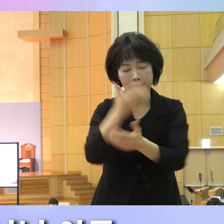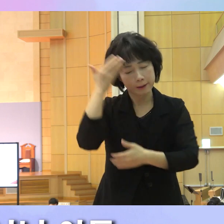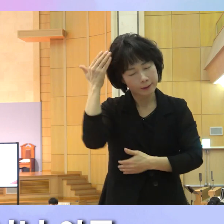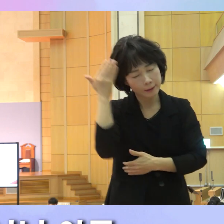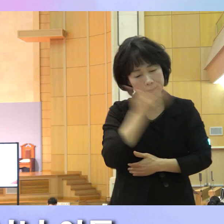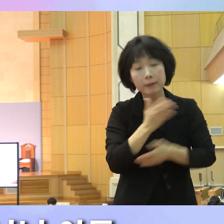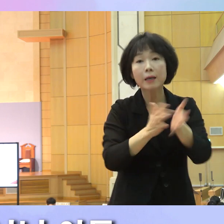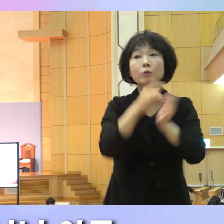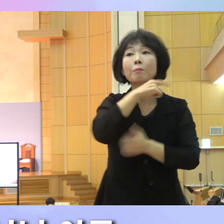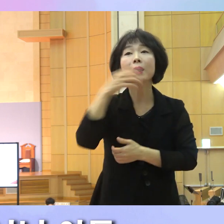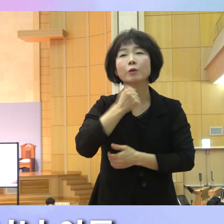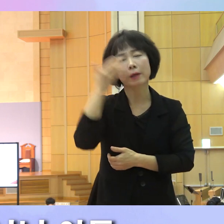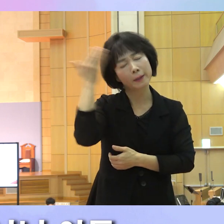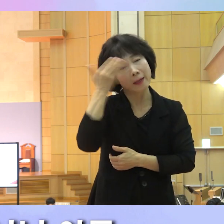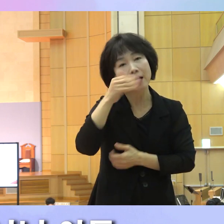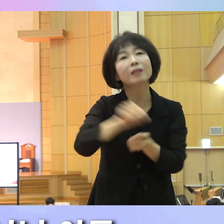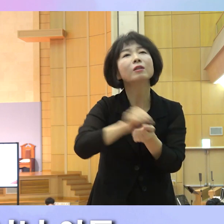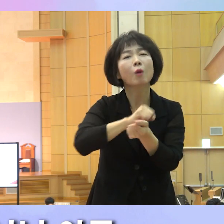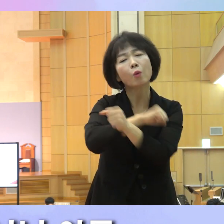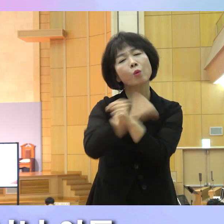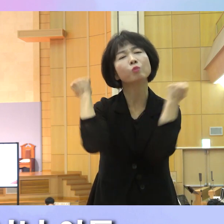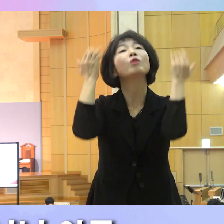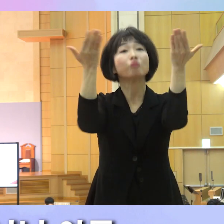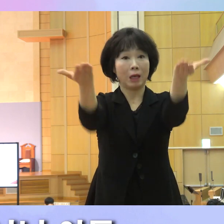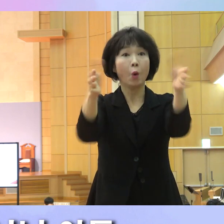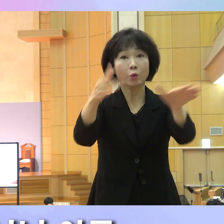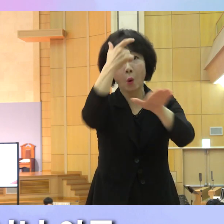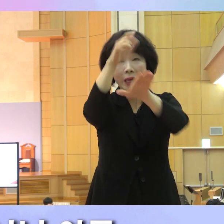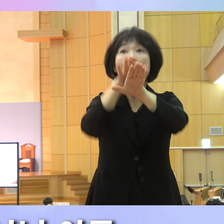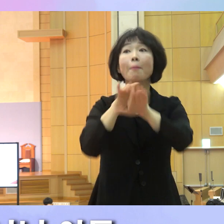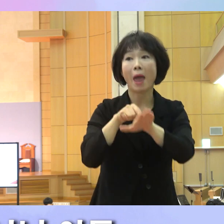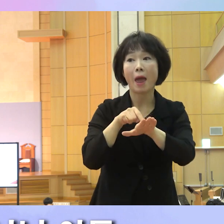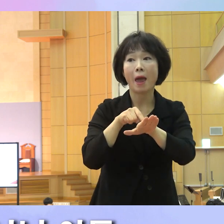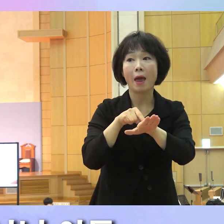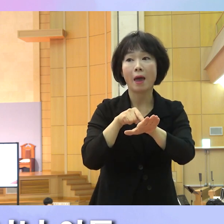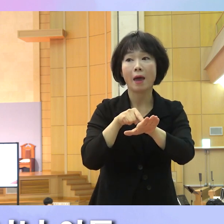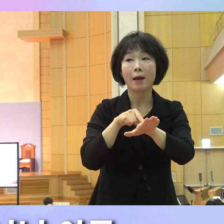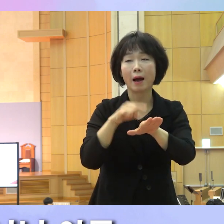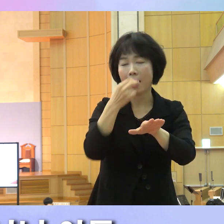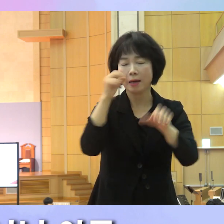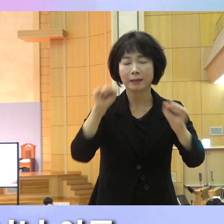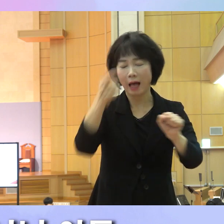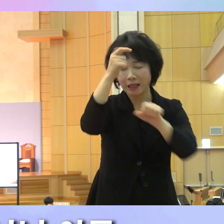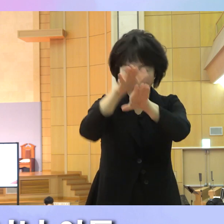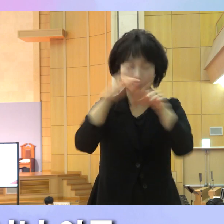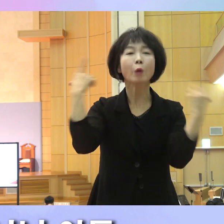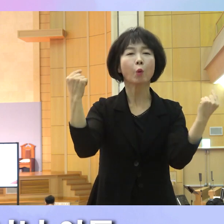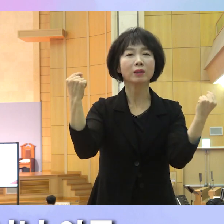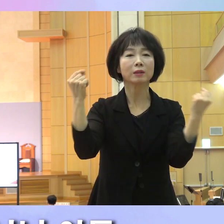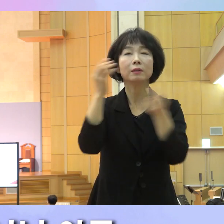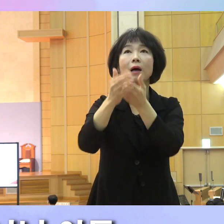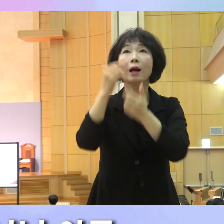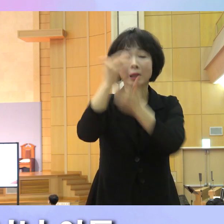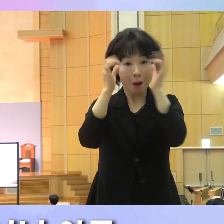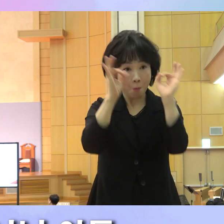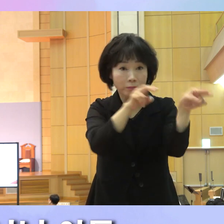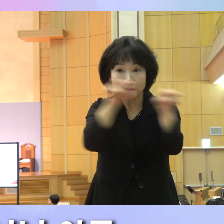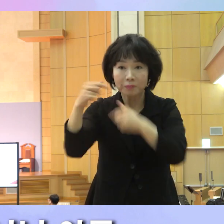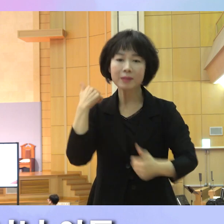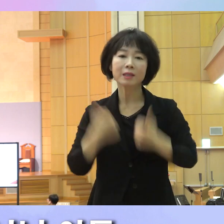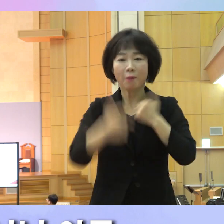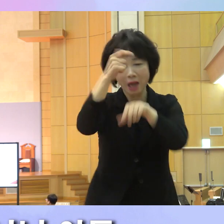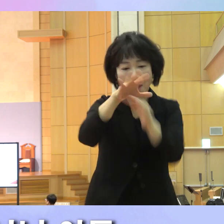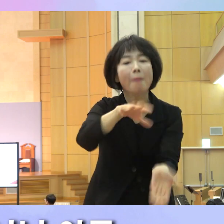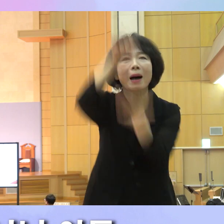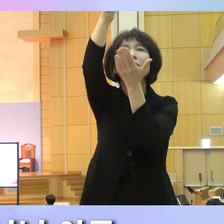보혈로 깨끗하게 씻어주셔서 시간 드려지는 예배가 아벨의 산제사와 같이 하나님 기뻐 받으시는 예배가 되게